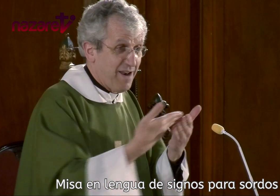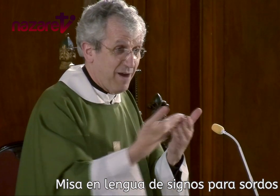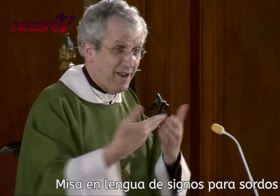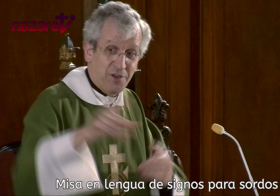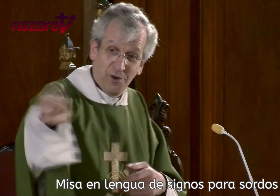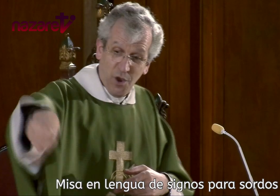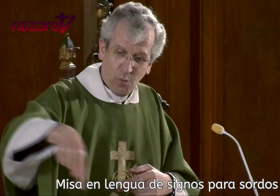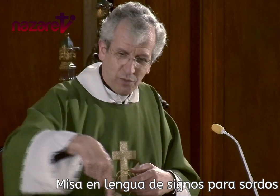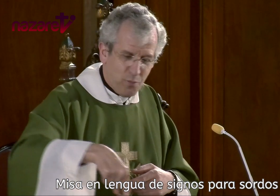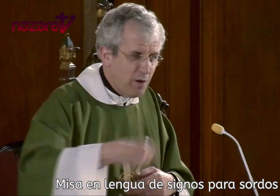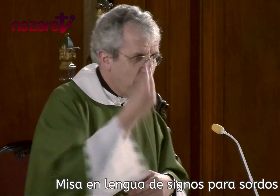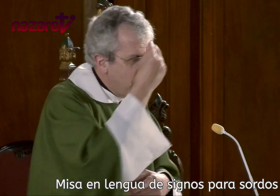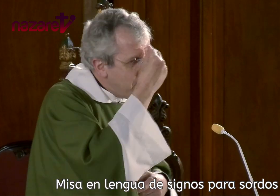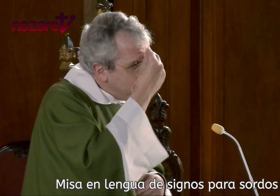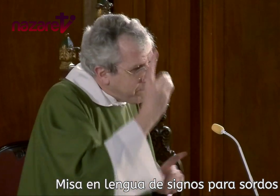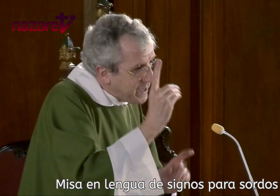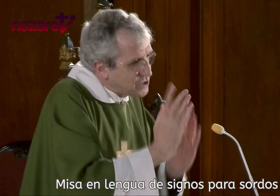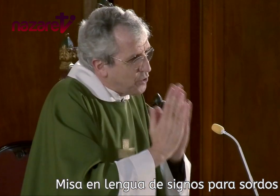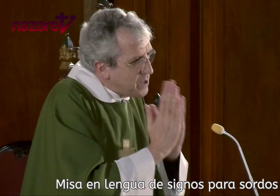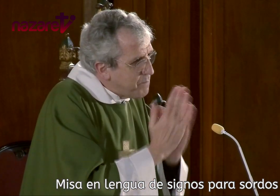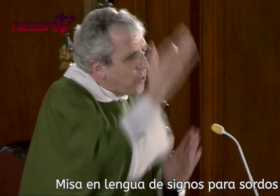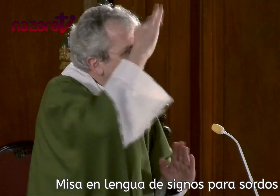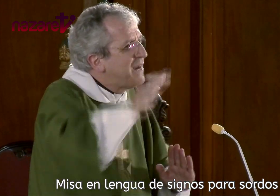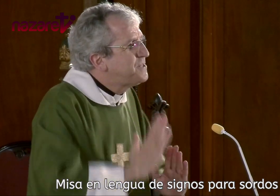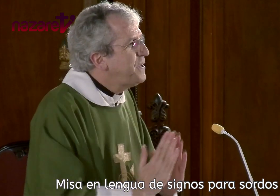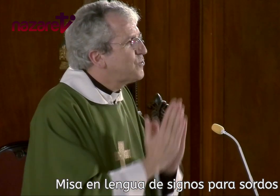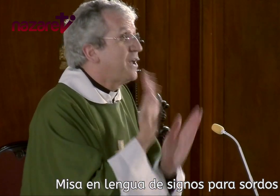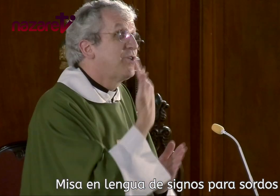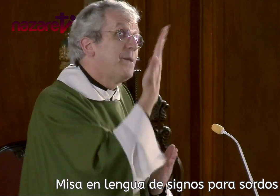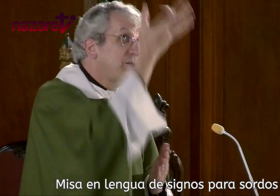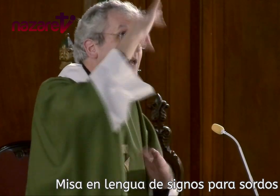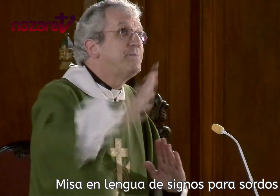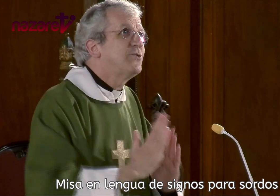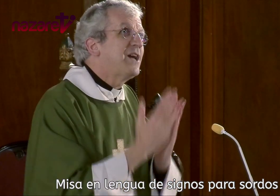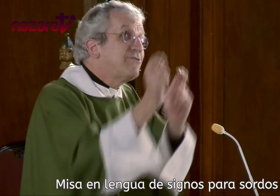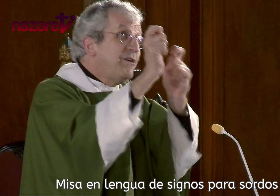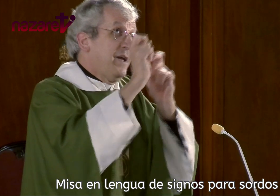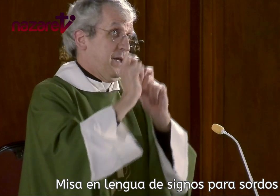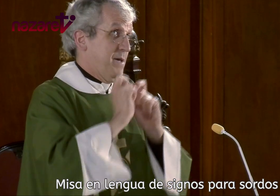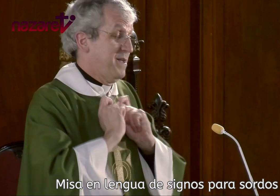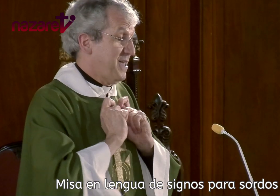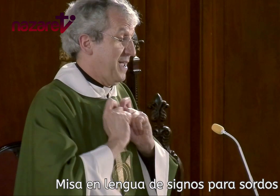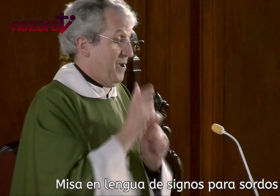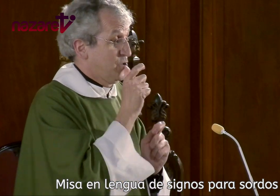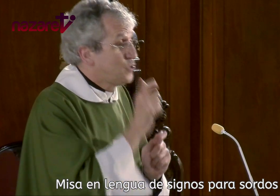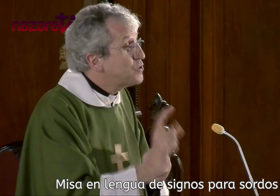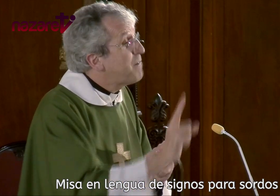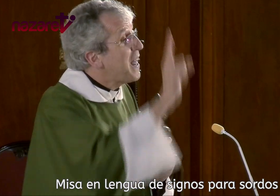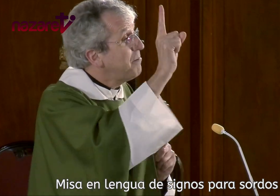evangelio cuando vuelvo pienso invocó al espíritu santo y le pido al espíritu santo que me dé sus palabras